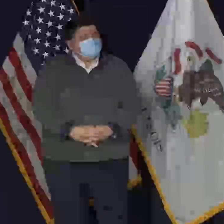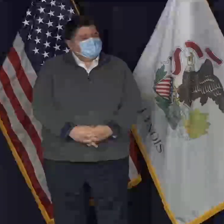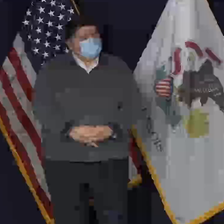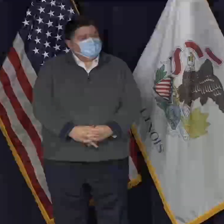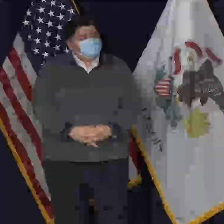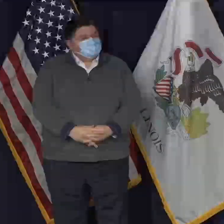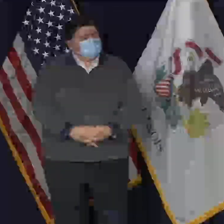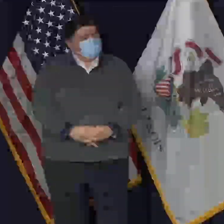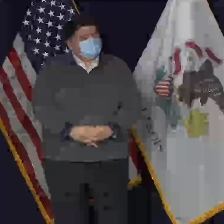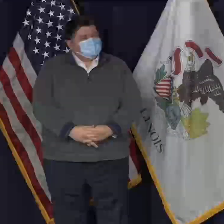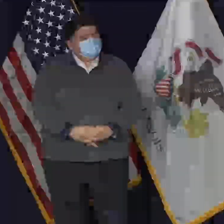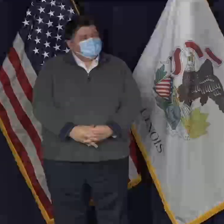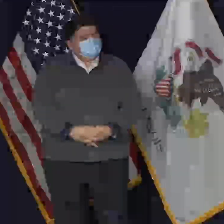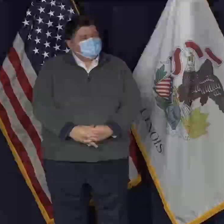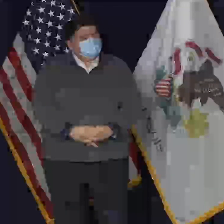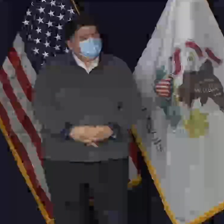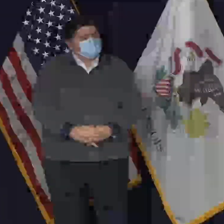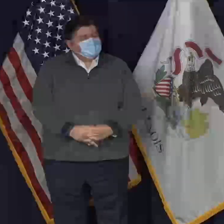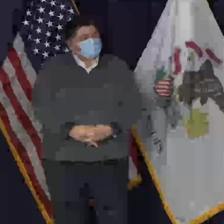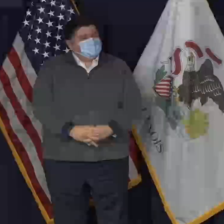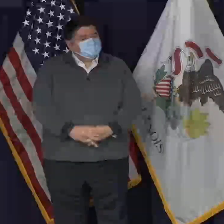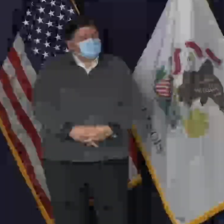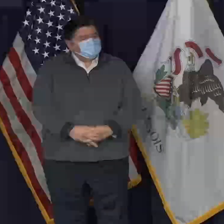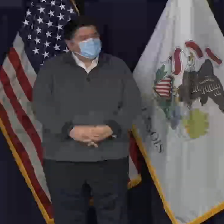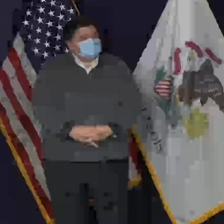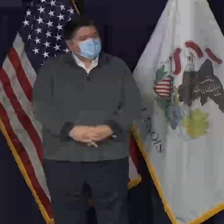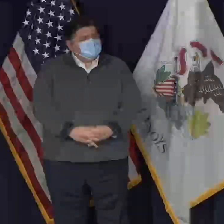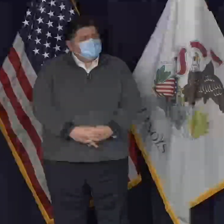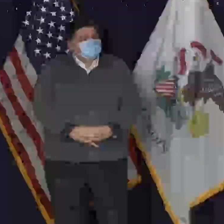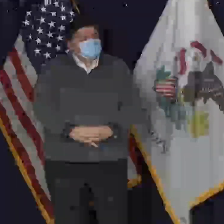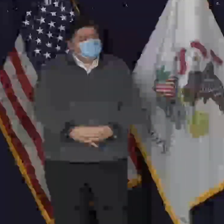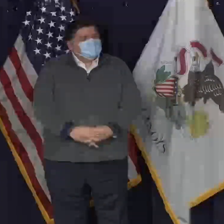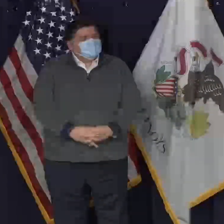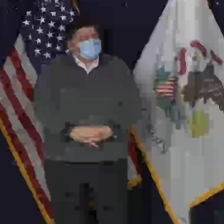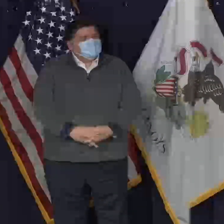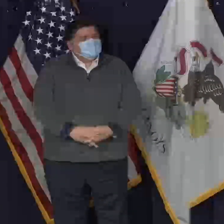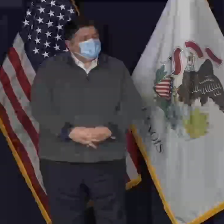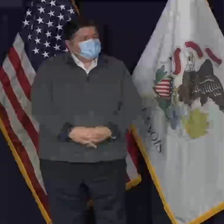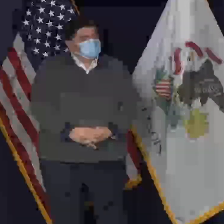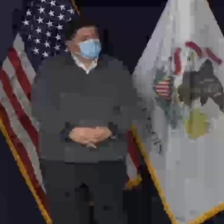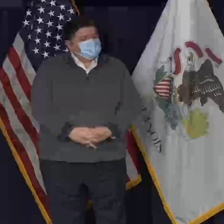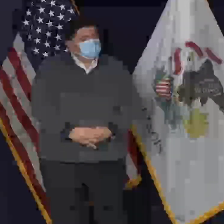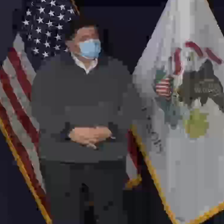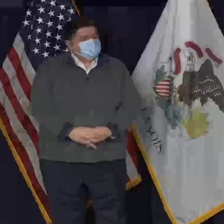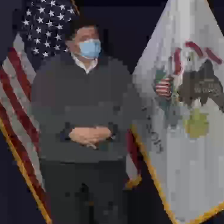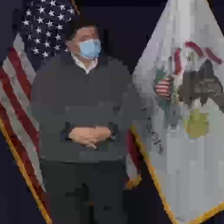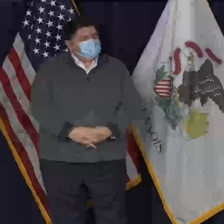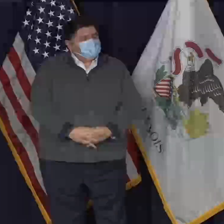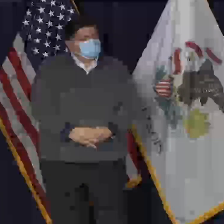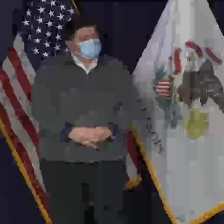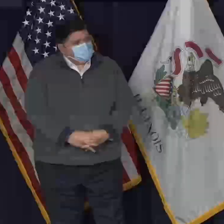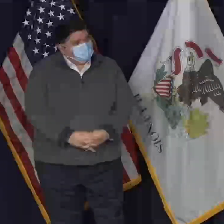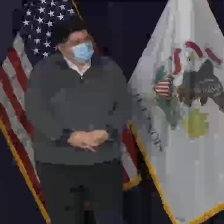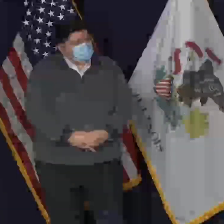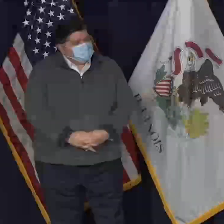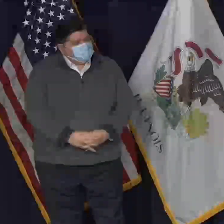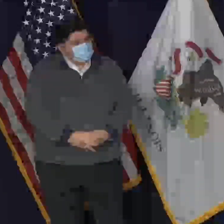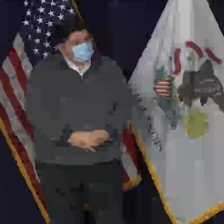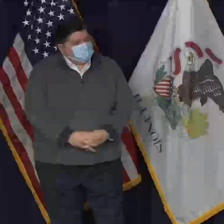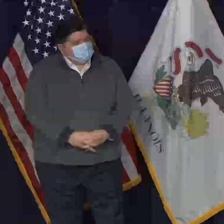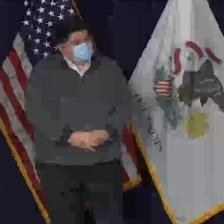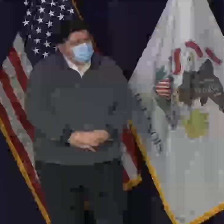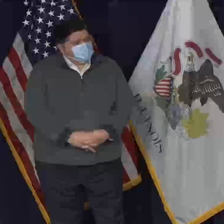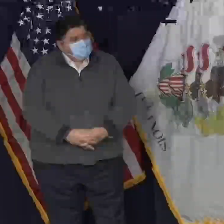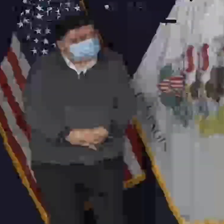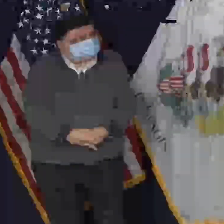tener COVID-19, tómese un tiempo libre del trabajo y busque atención médica de inmediato, por su propia seguridad y la de sus